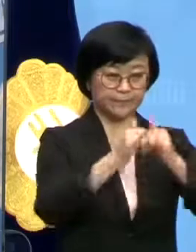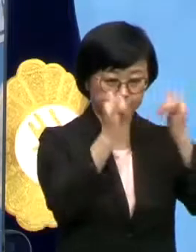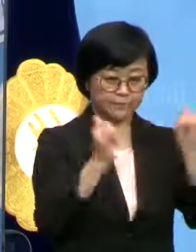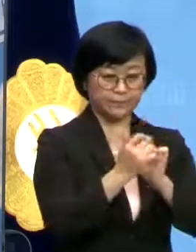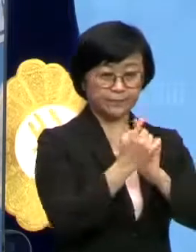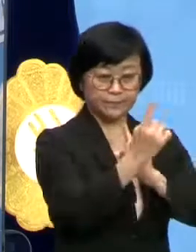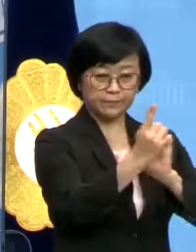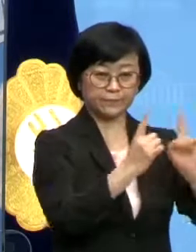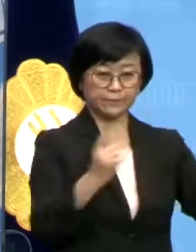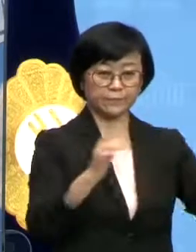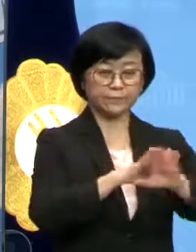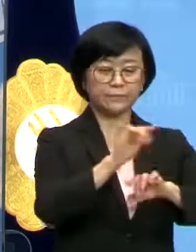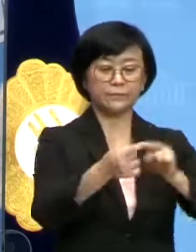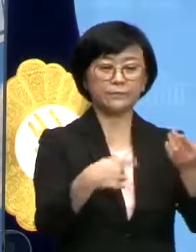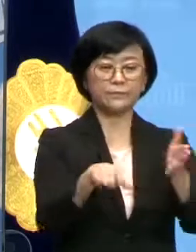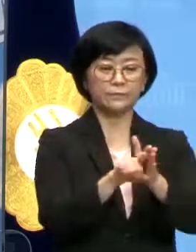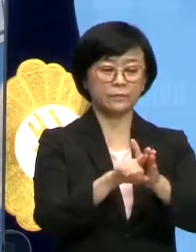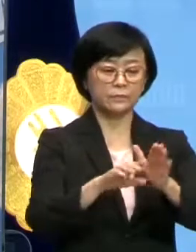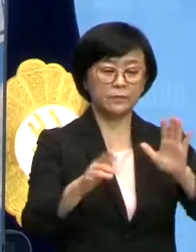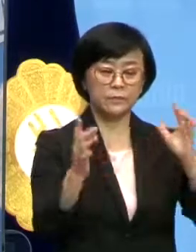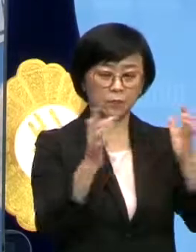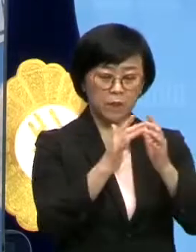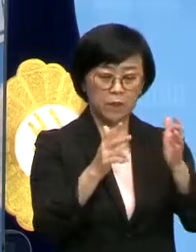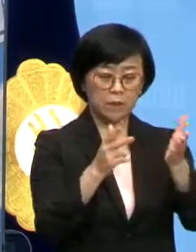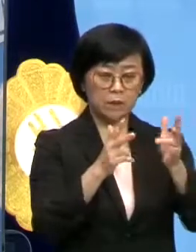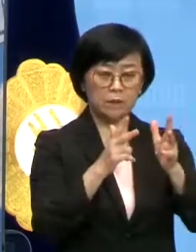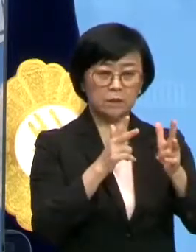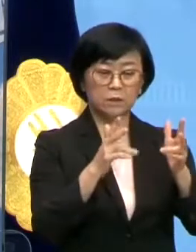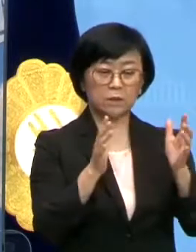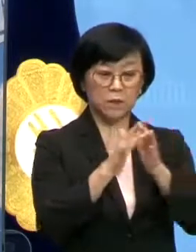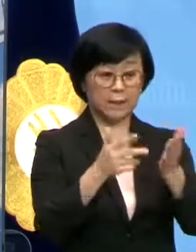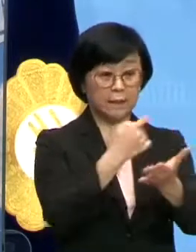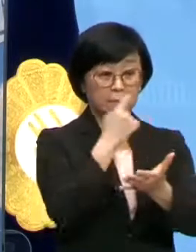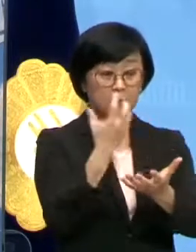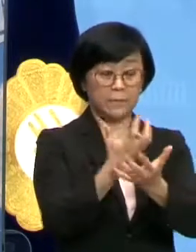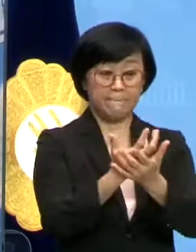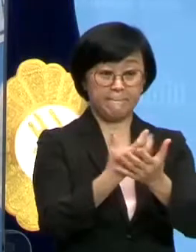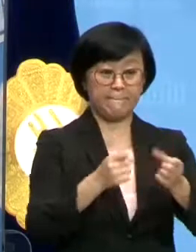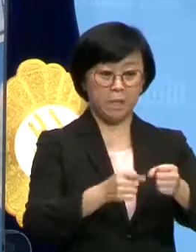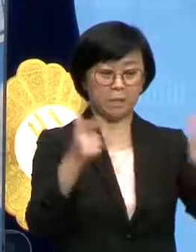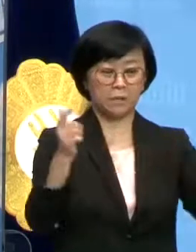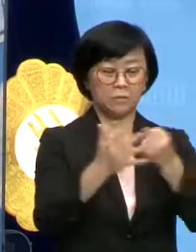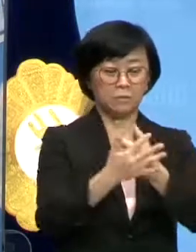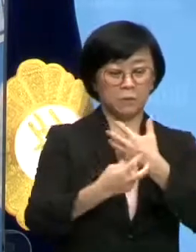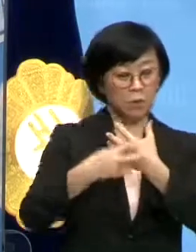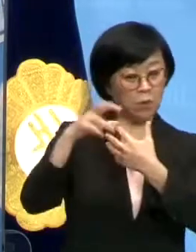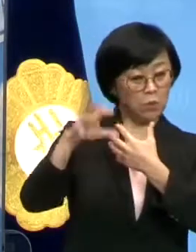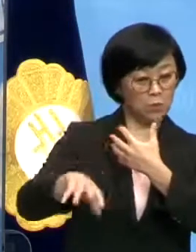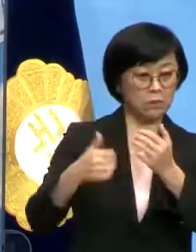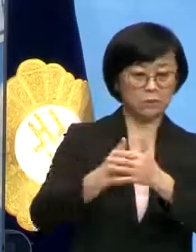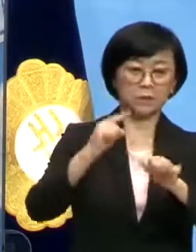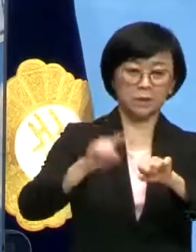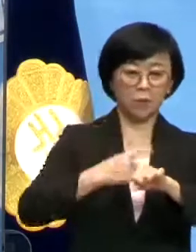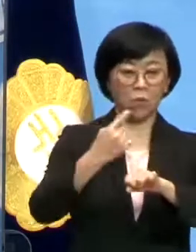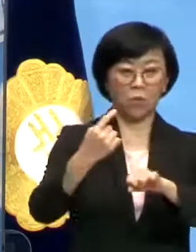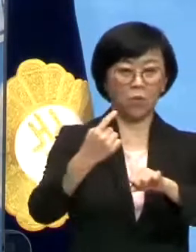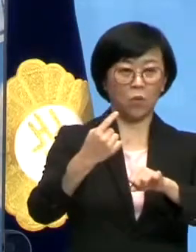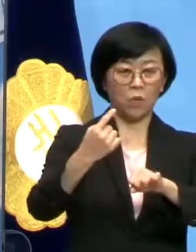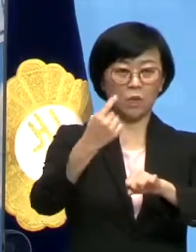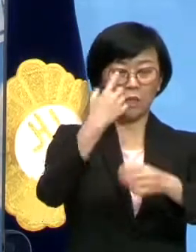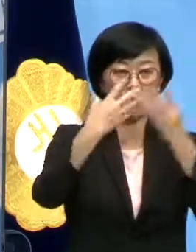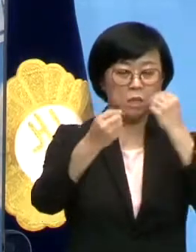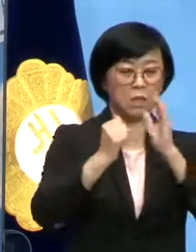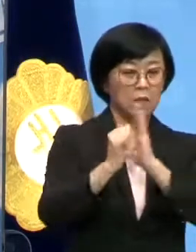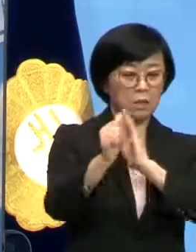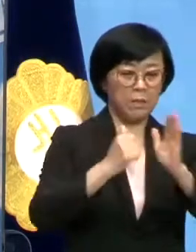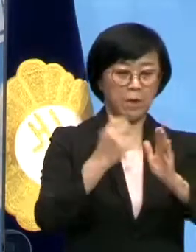거리두기 실천을 위해 온라인 전자 증명서 발급이 확대되고 있고 또한 병원에서도 자동인식 무인 출입